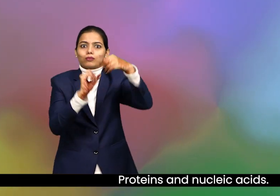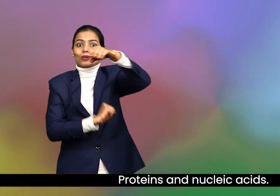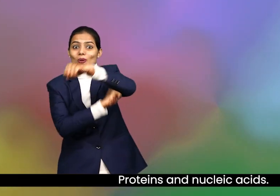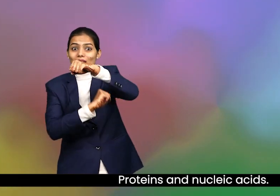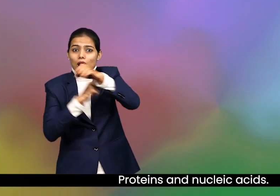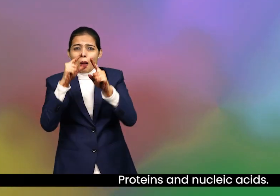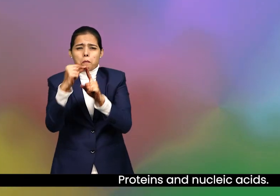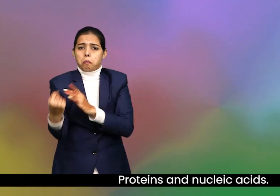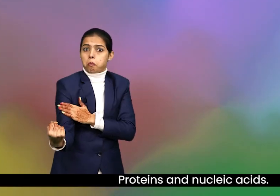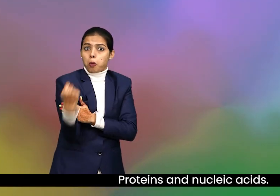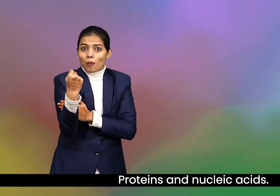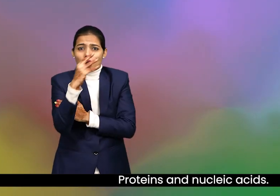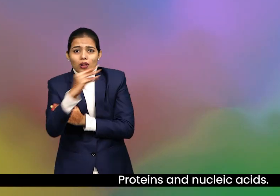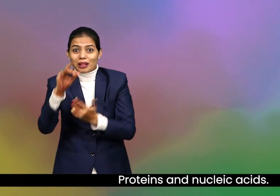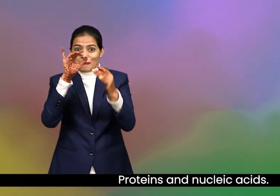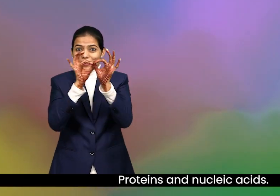புரதங்கள் proteins மற்றும் and nucleic நியூக்ளிக் acids. அமிலங்கள்.